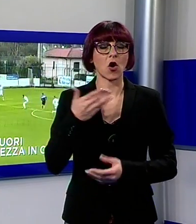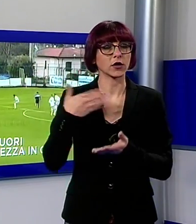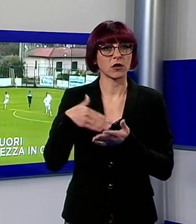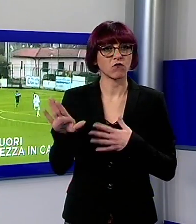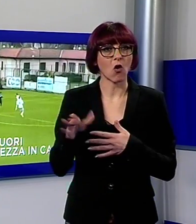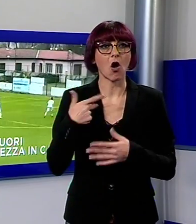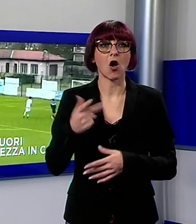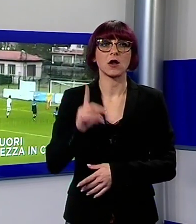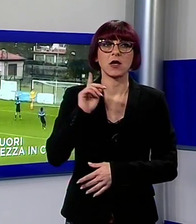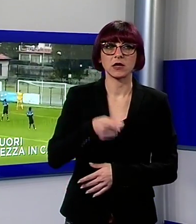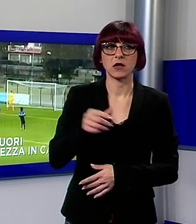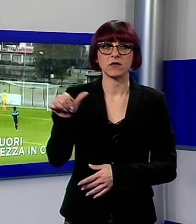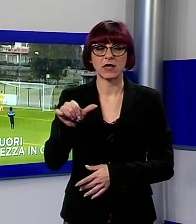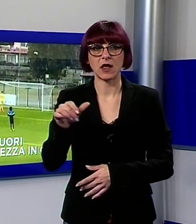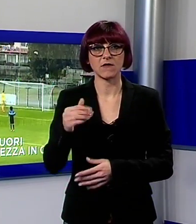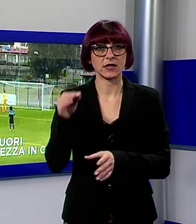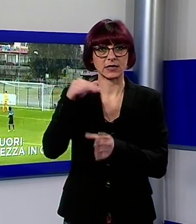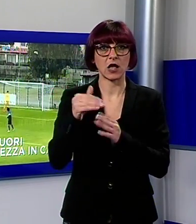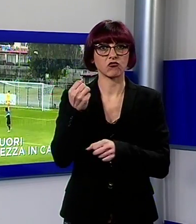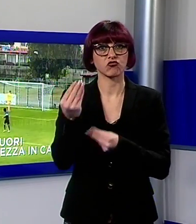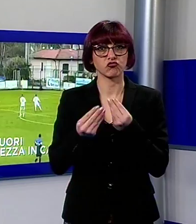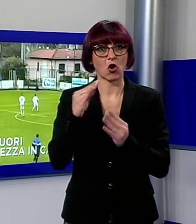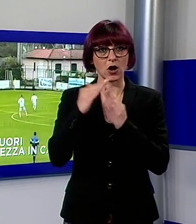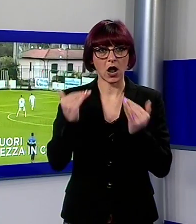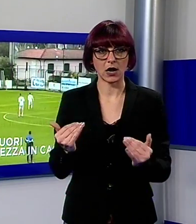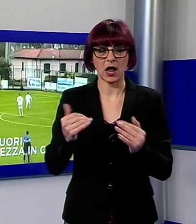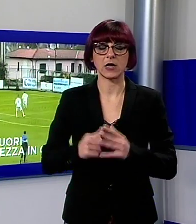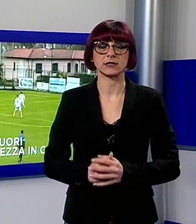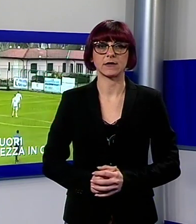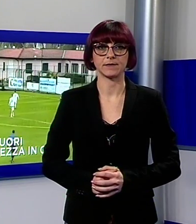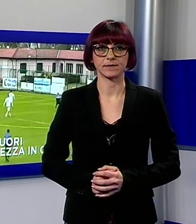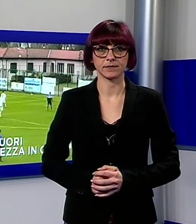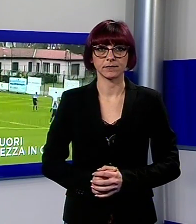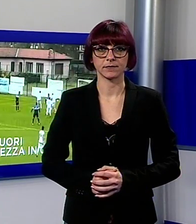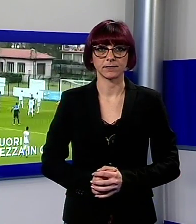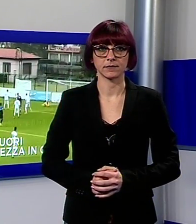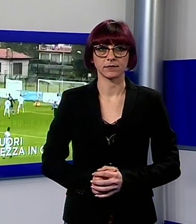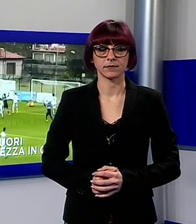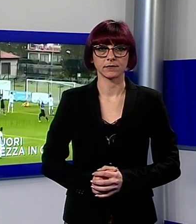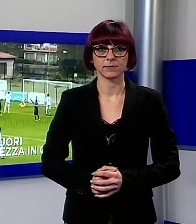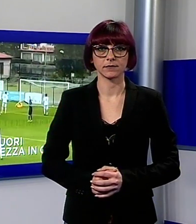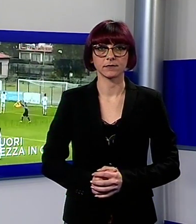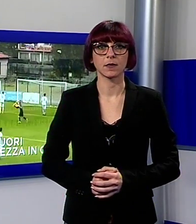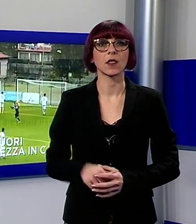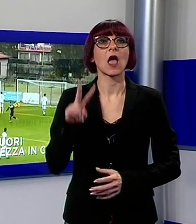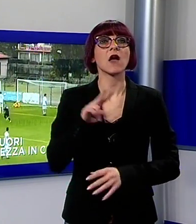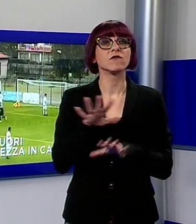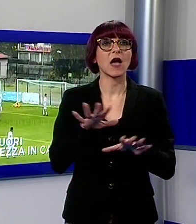Buglio cerca punti sul campo del San Donato Tavarnelle, gare abbordabili per Ghivi, Borgo e Seravezza, nell'anticipo il Viareggio batte 1-0 il